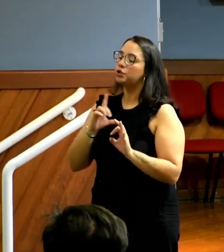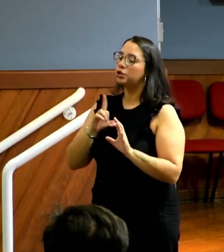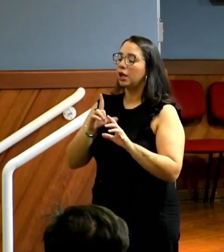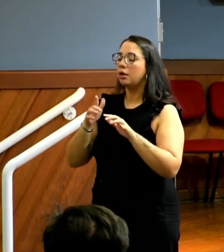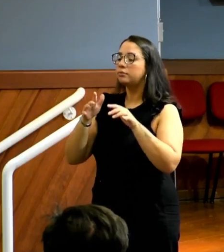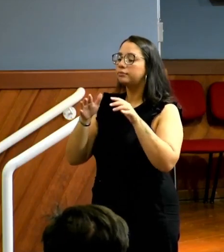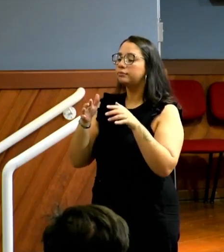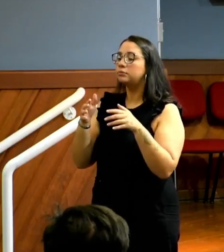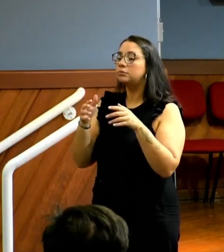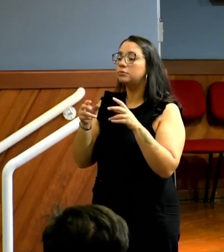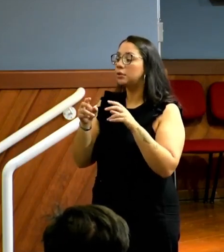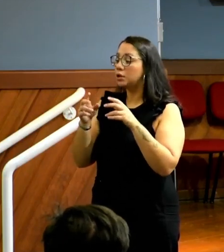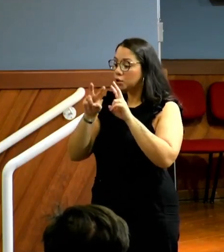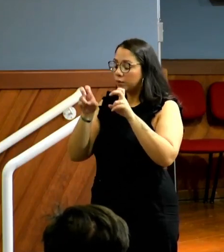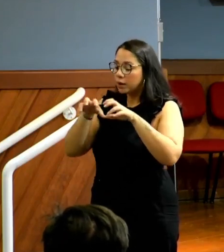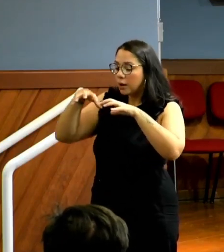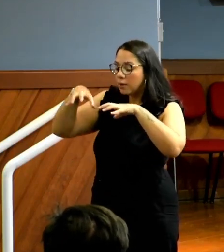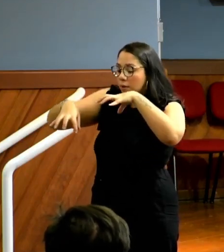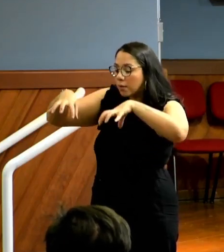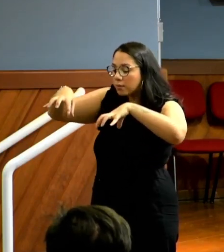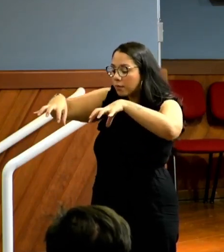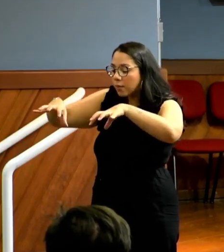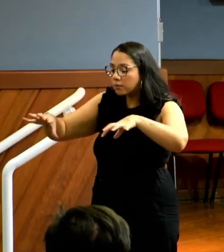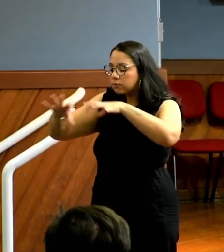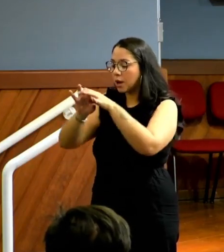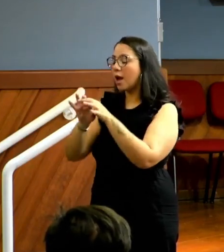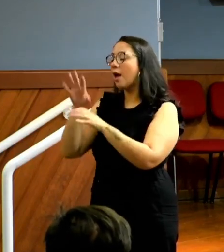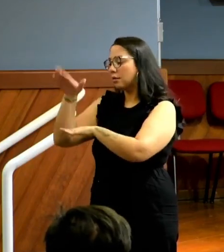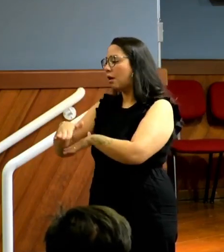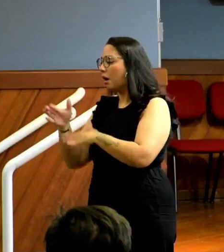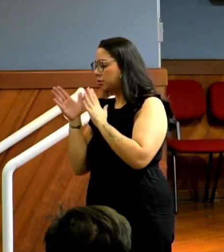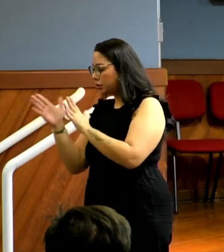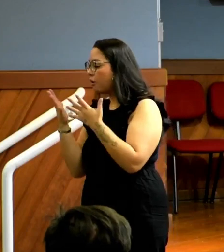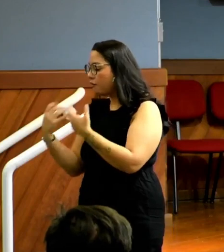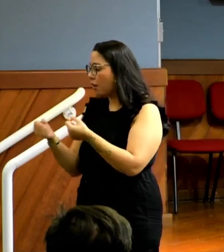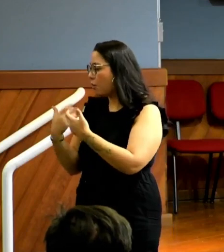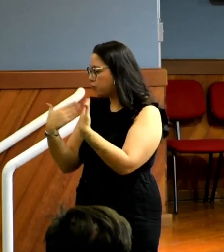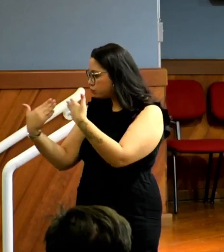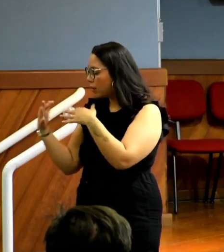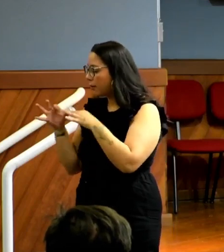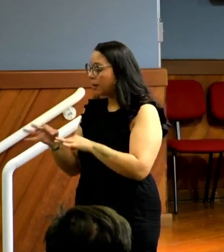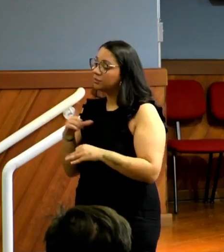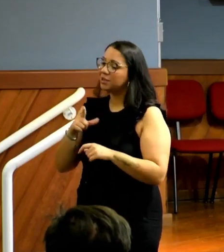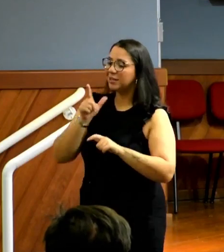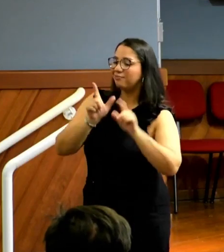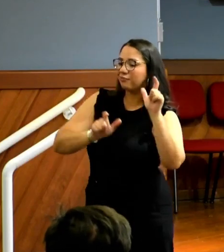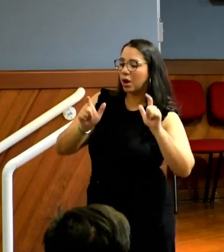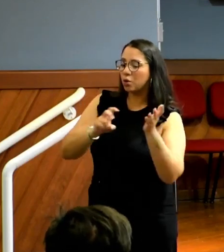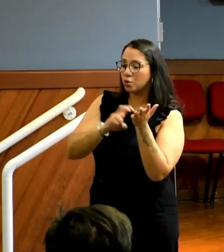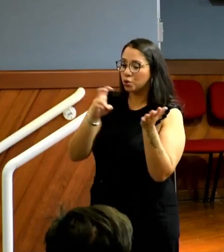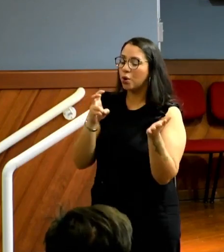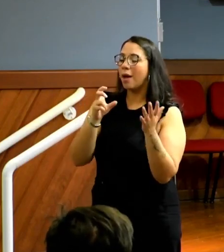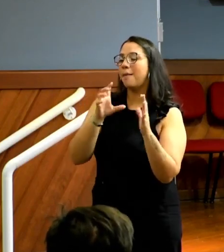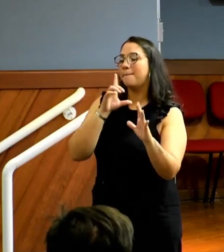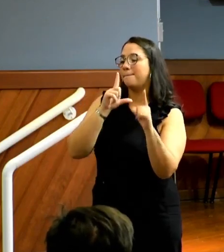chave dessa rede, que depois a gente vai conversar mais à tarde, mas até para quem vai, não vai ficar com a gente hoje, né? Mas de alguma